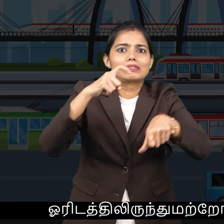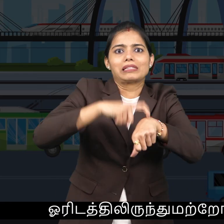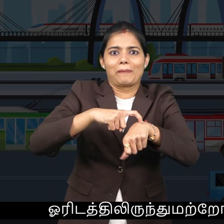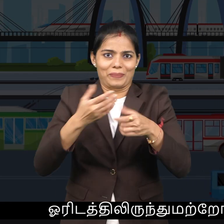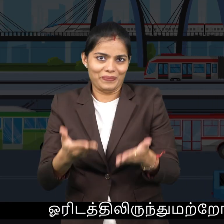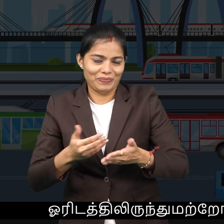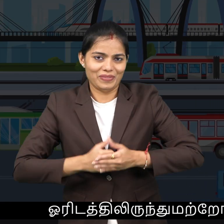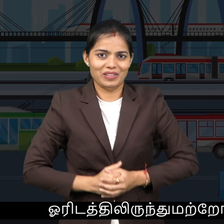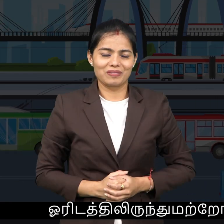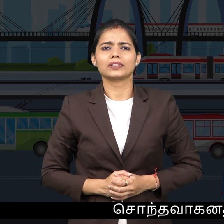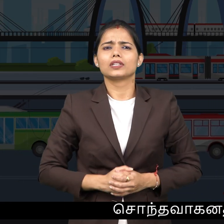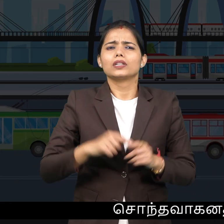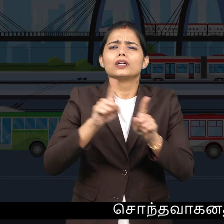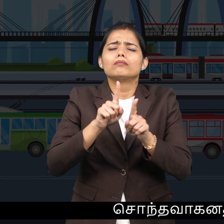செல்கின்றன.